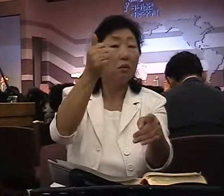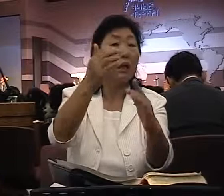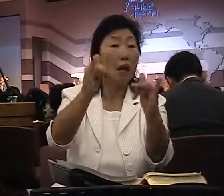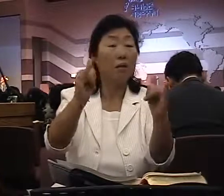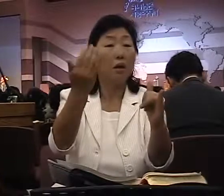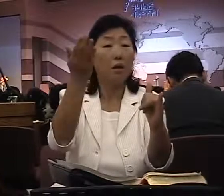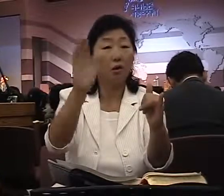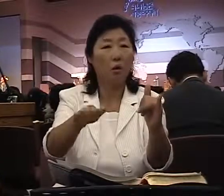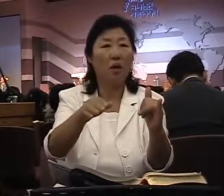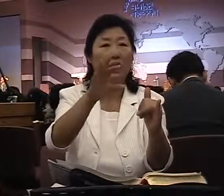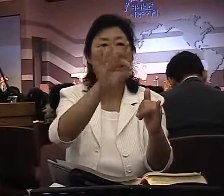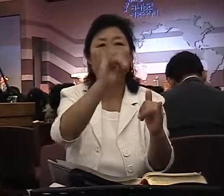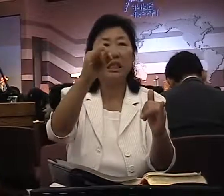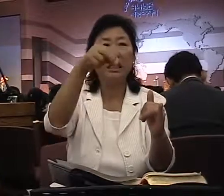이성을 잃어버립니다. 이성을